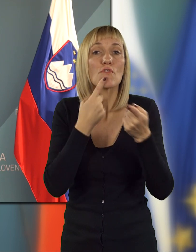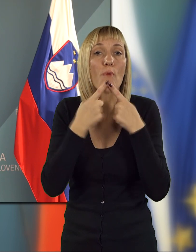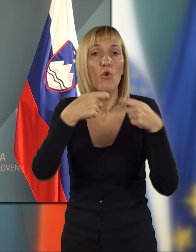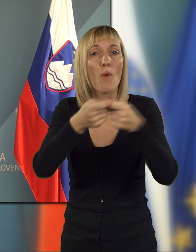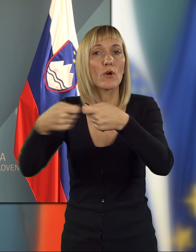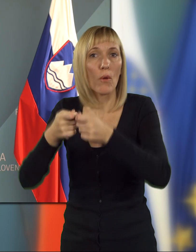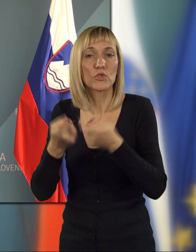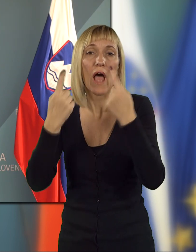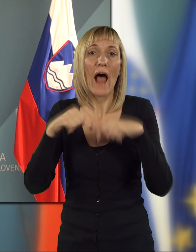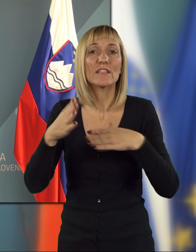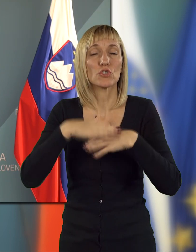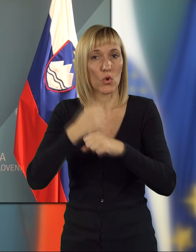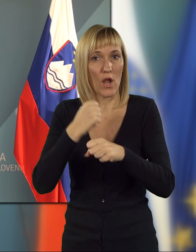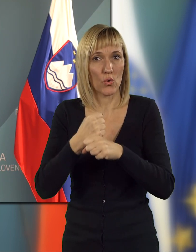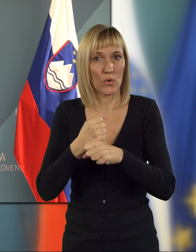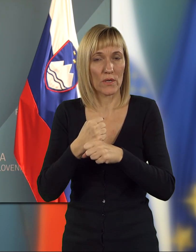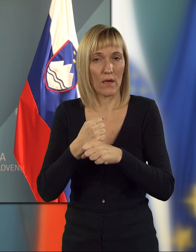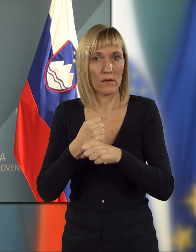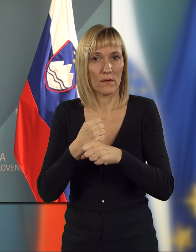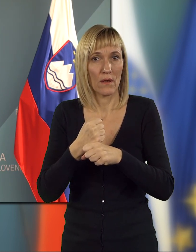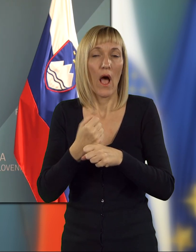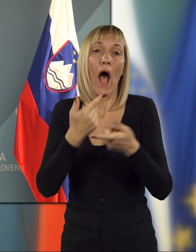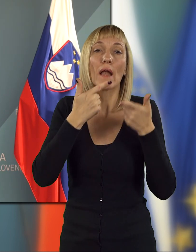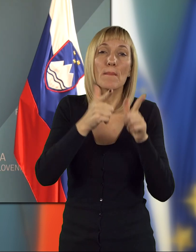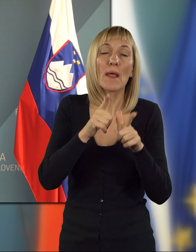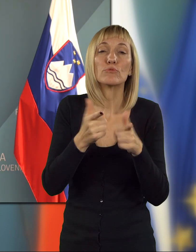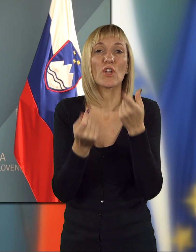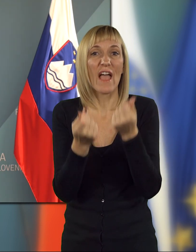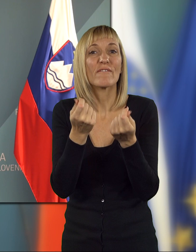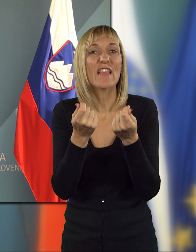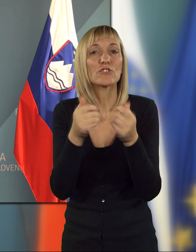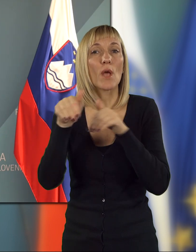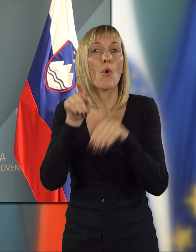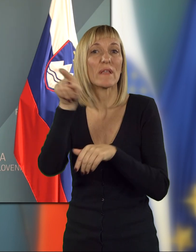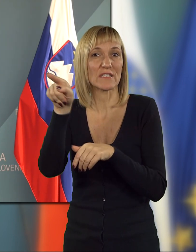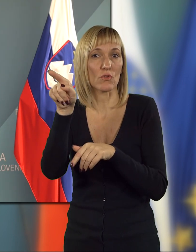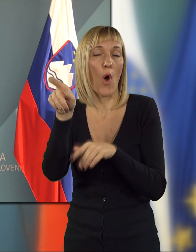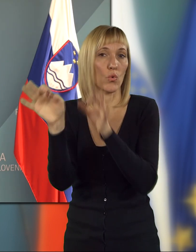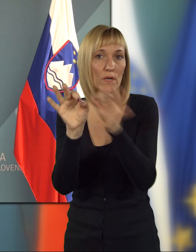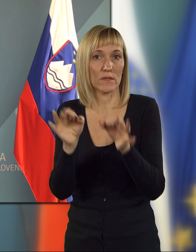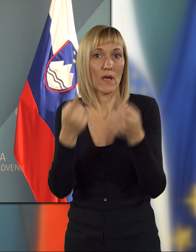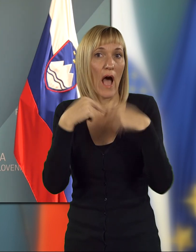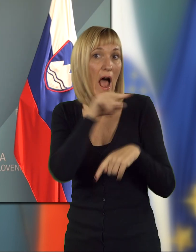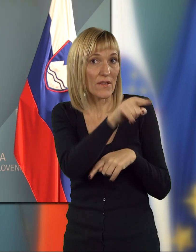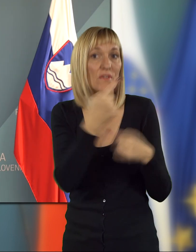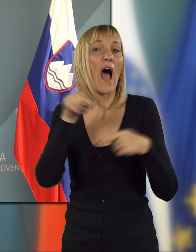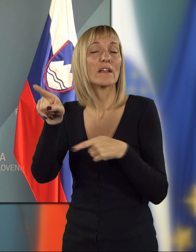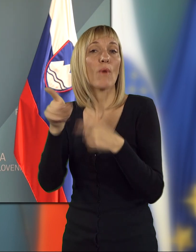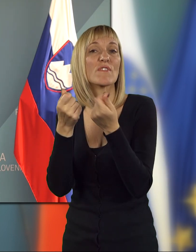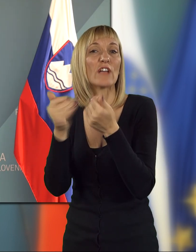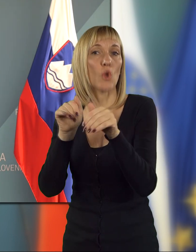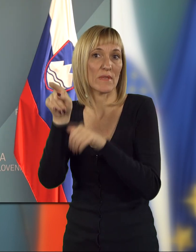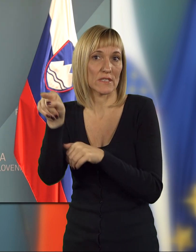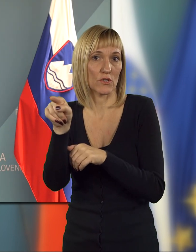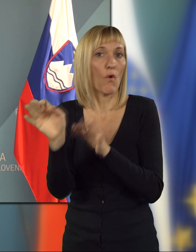kaj sestali z njimi in ali sodeluje pri tem oziroma prepuščate finančnemu ministrstvu to zadevo? Torej,